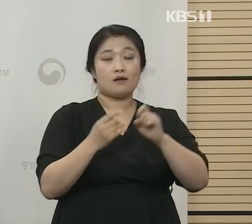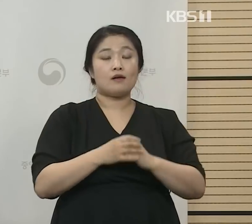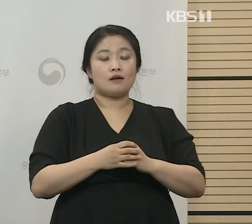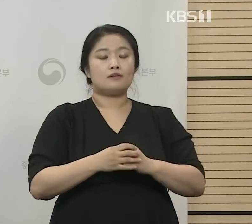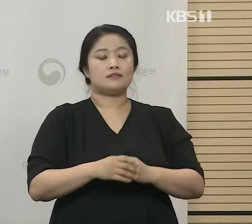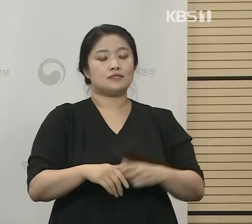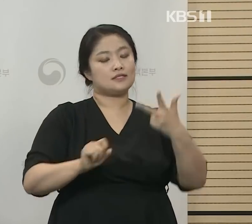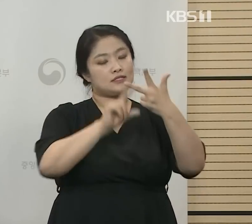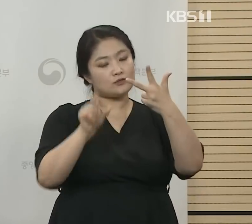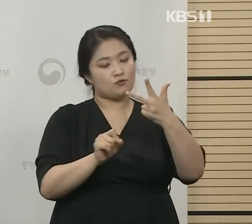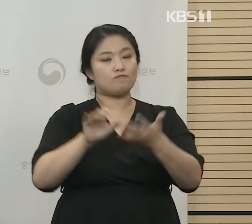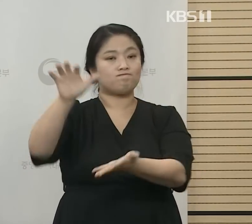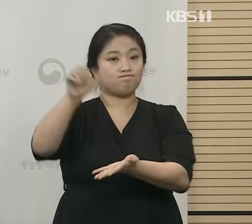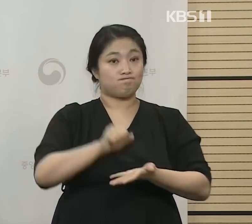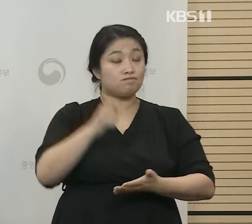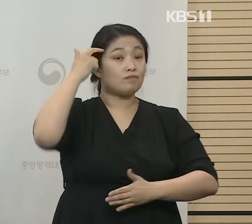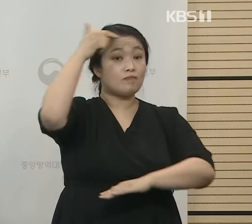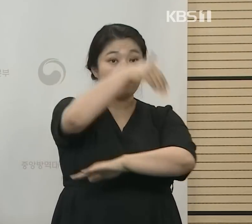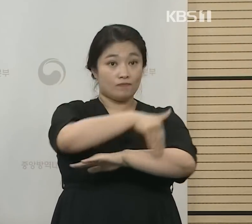7월에 도착할 예정입니다.